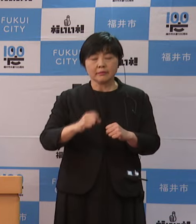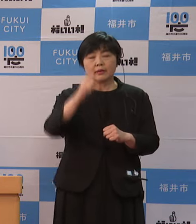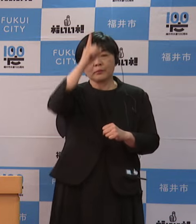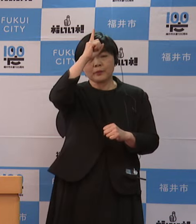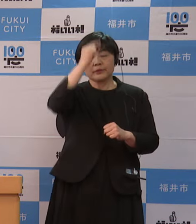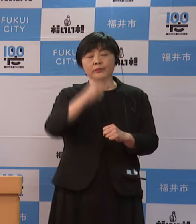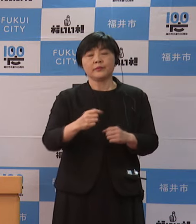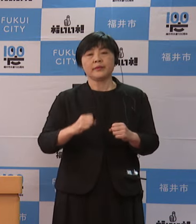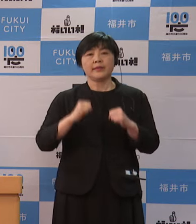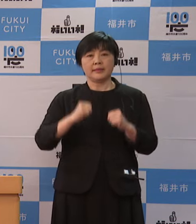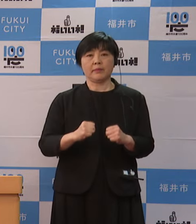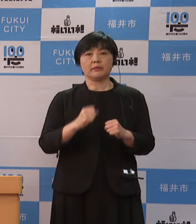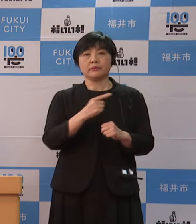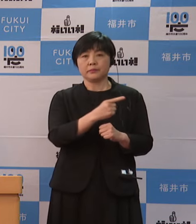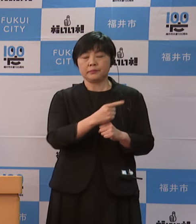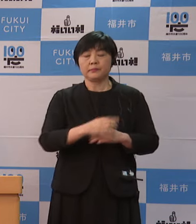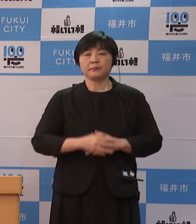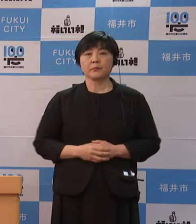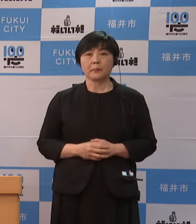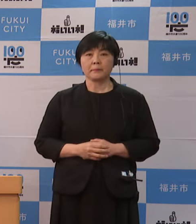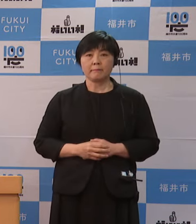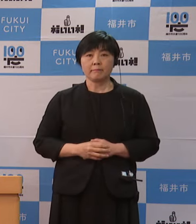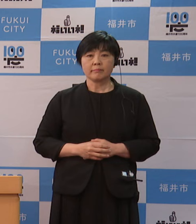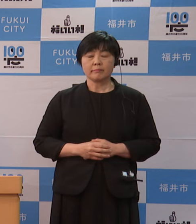赴任をいたしております。